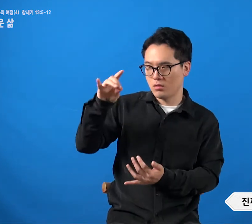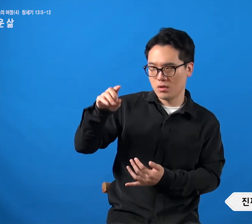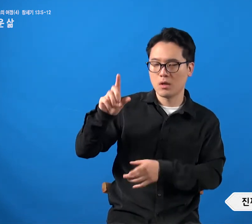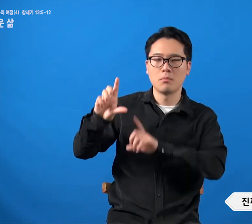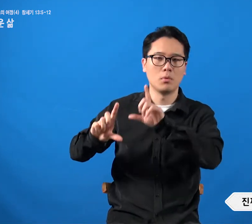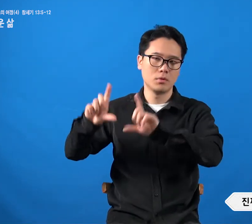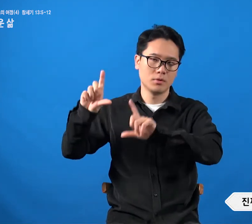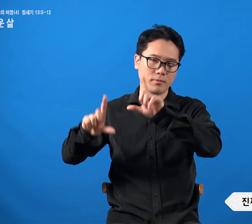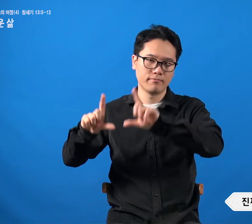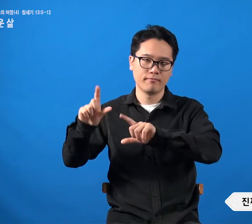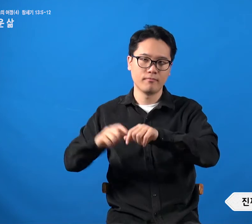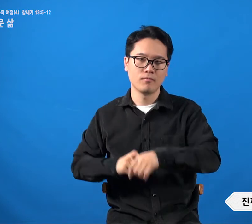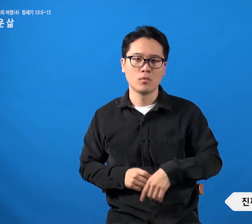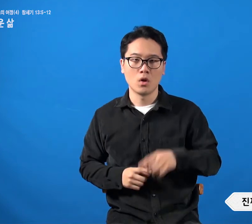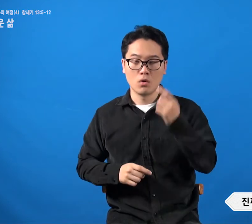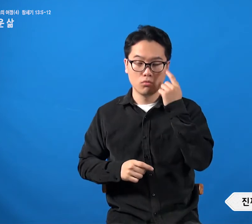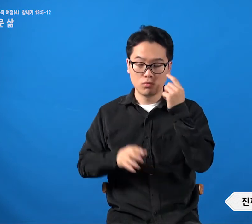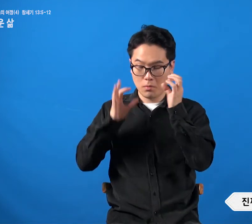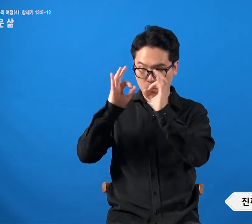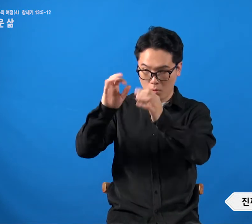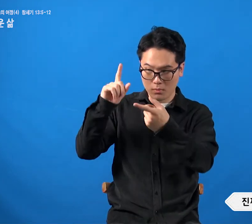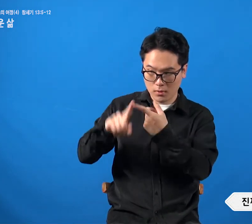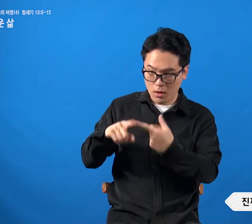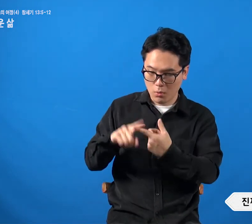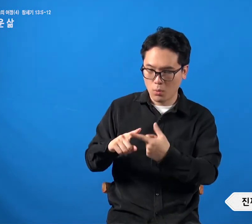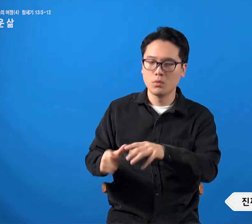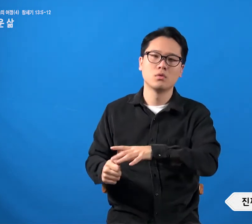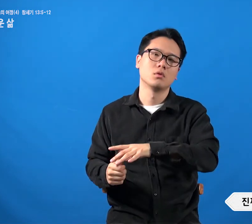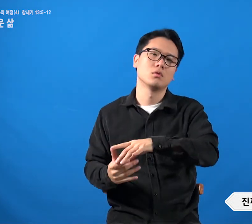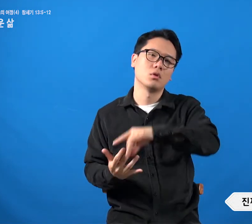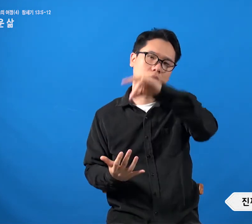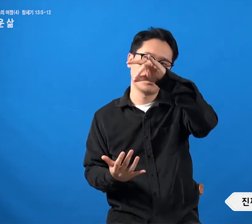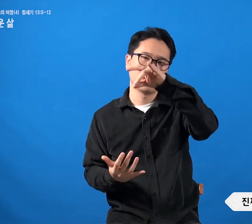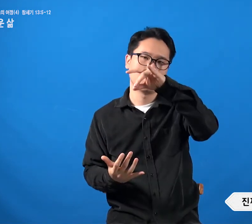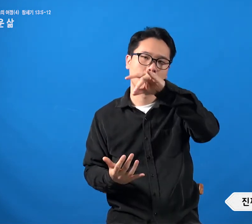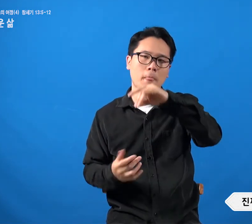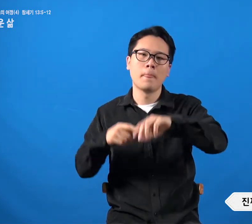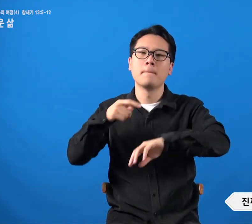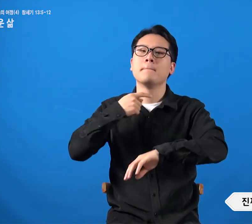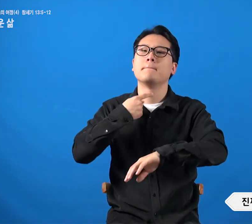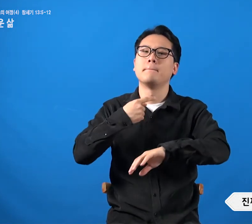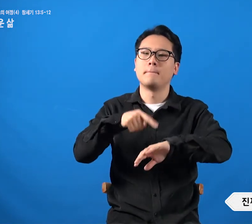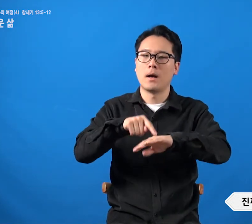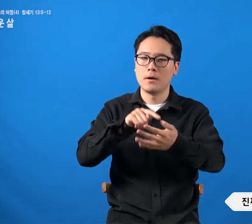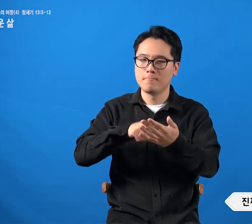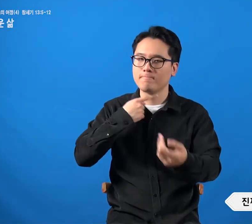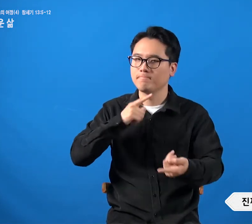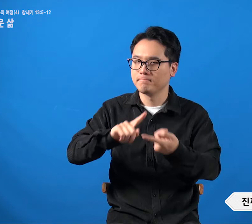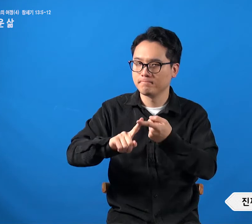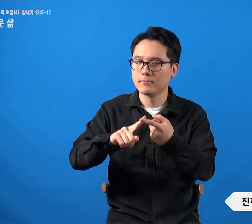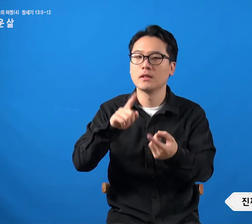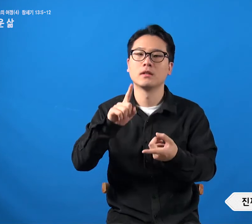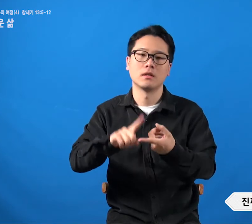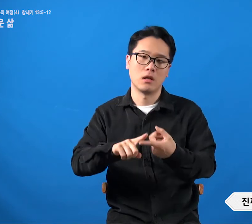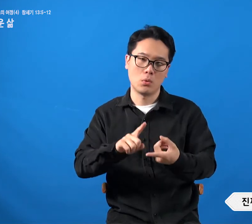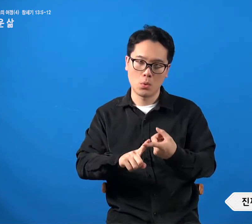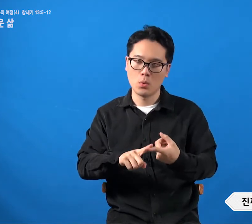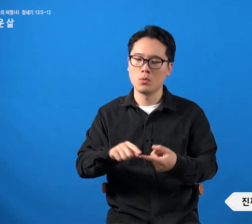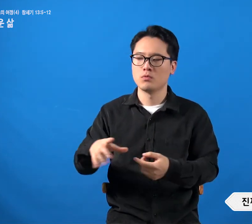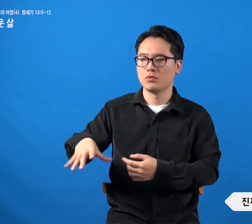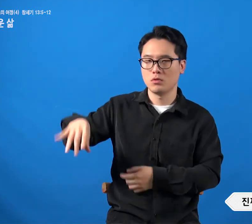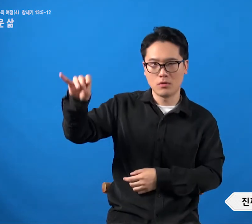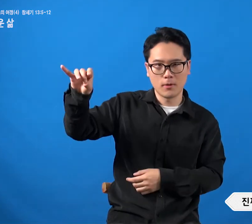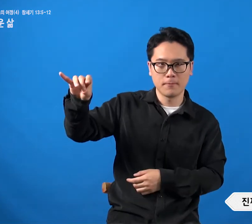말씀합니다. 눈에 보는 대로 선택합니다. 마음에 닿는 대로 선택합니다. 알고 있는